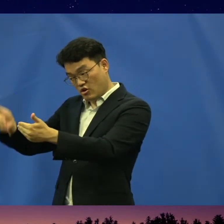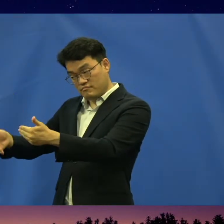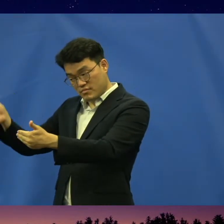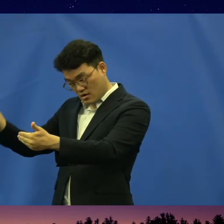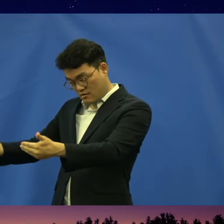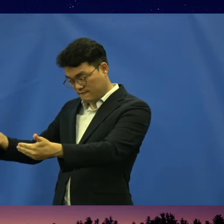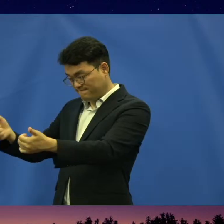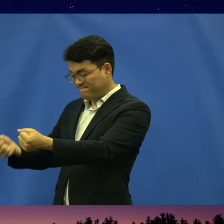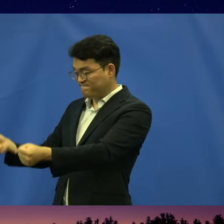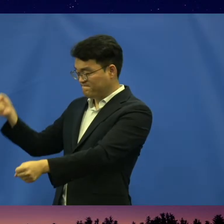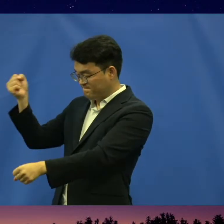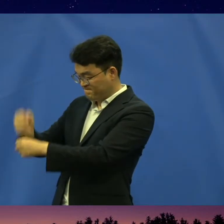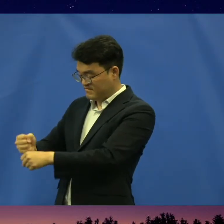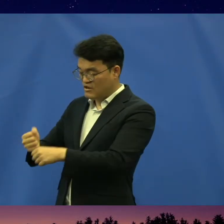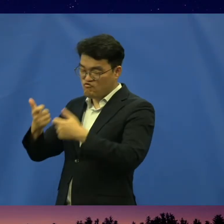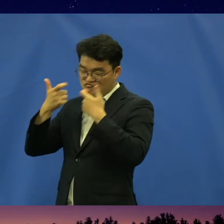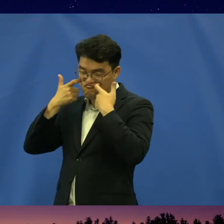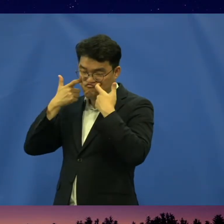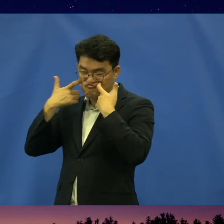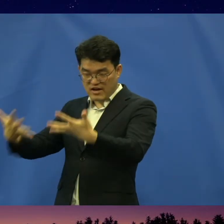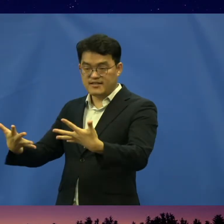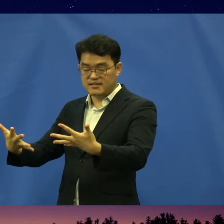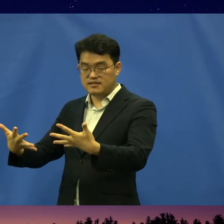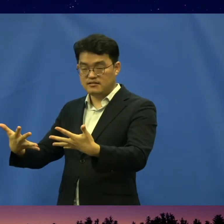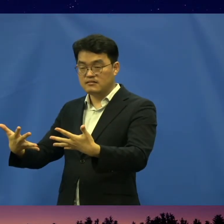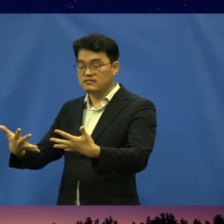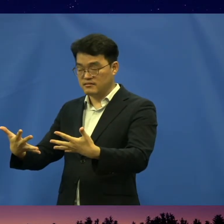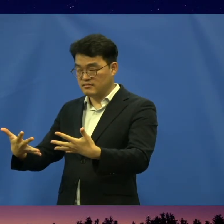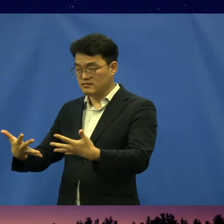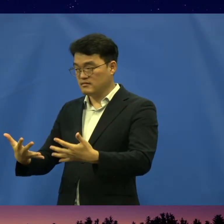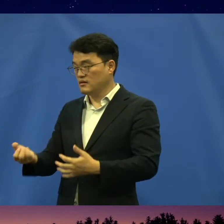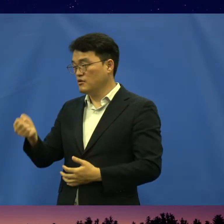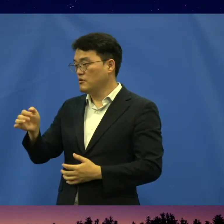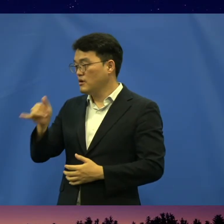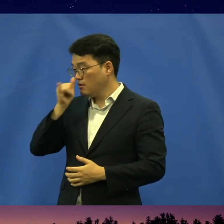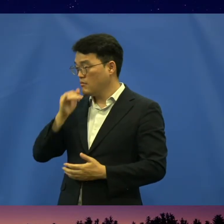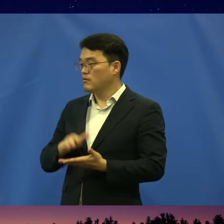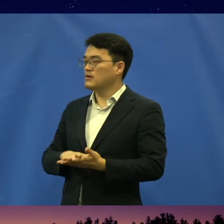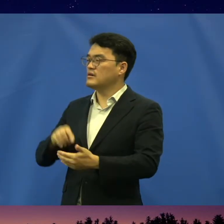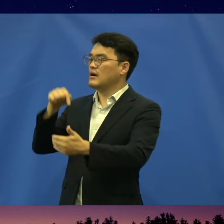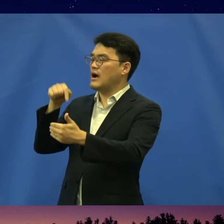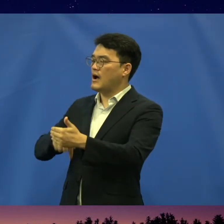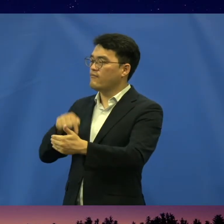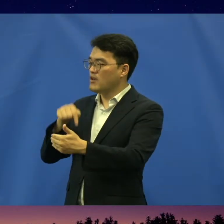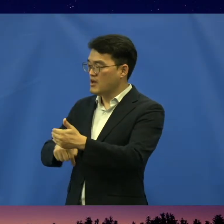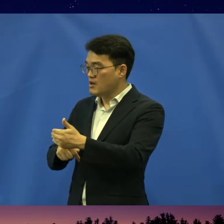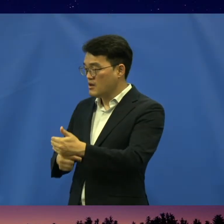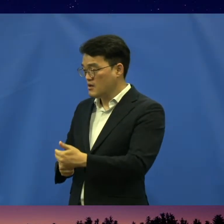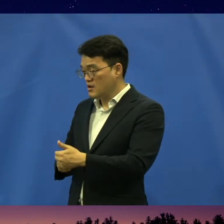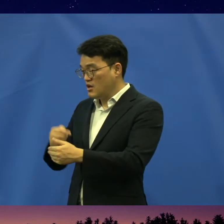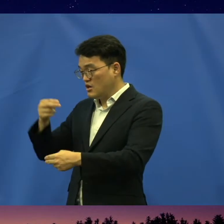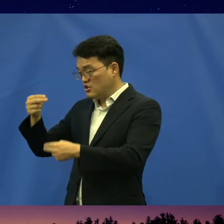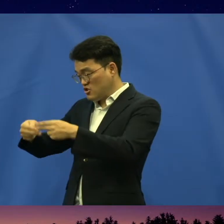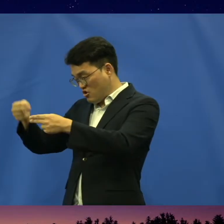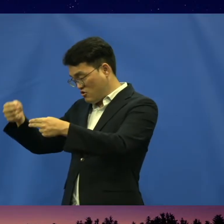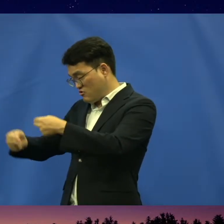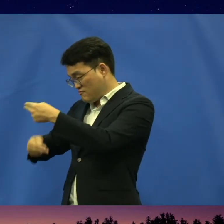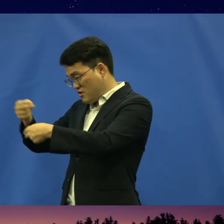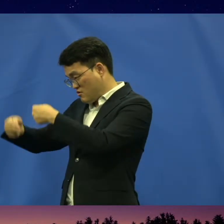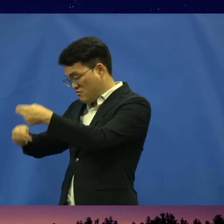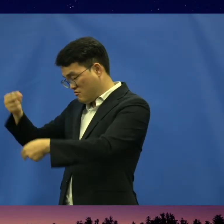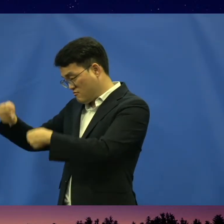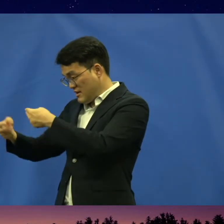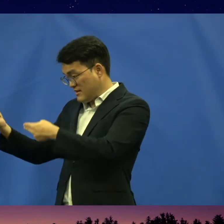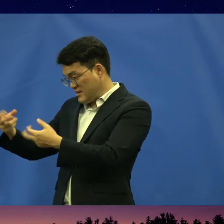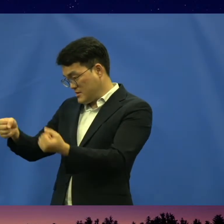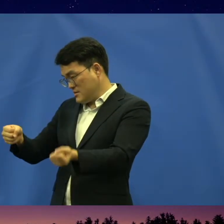있습니다. 느헤미야의 그냥 심장 안에 이 성벽 재건, 성벽이 재건되지 않으면 아무